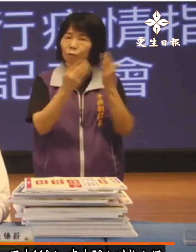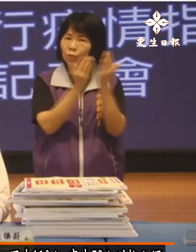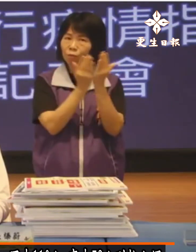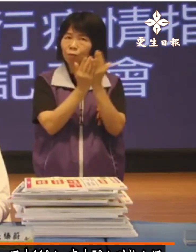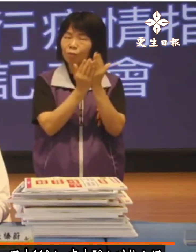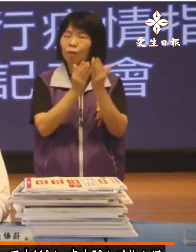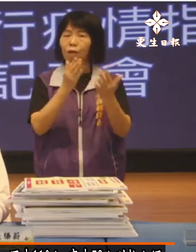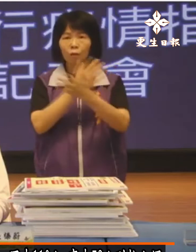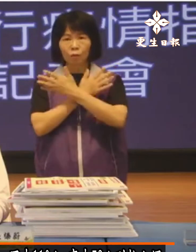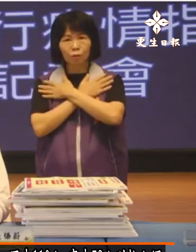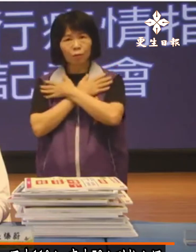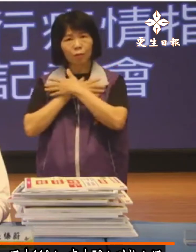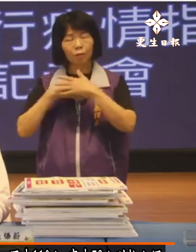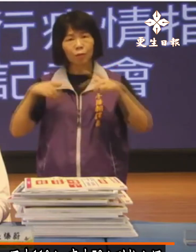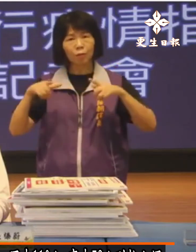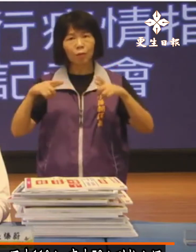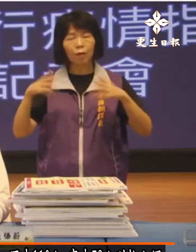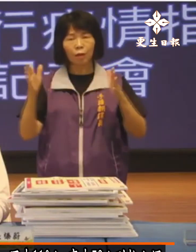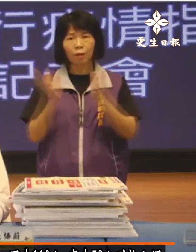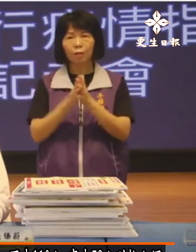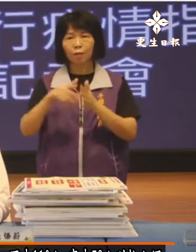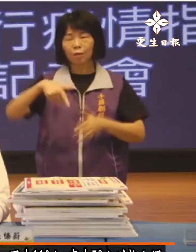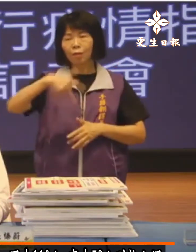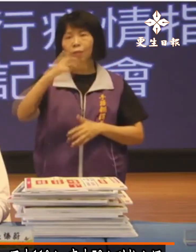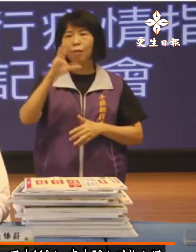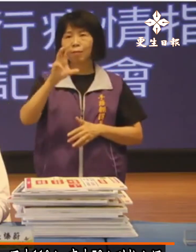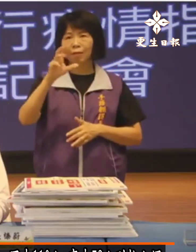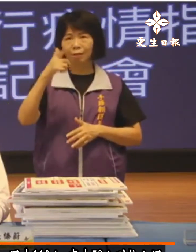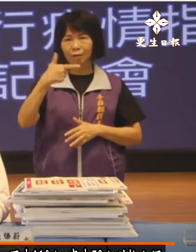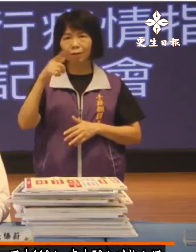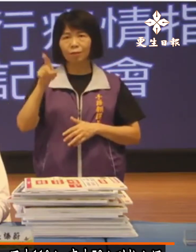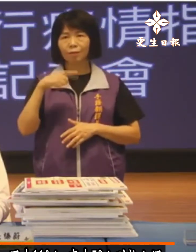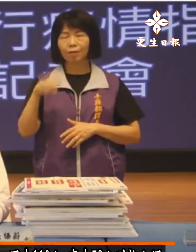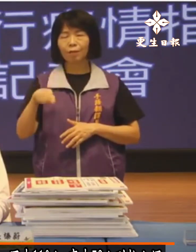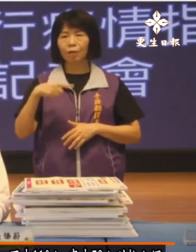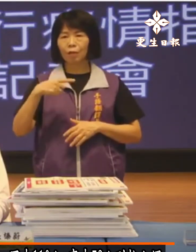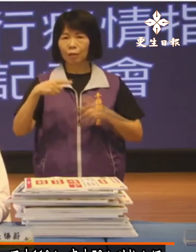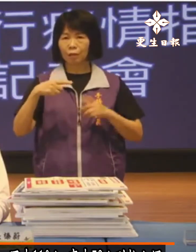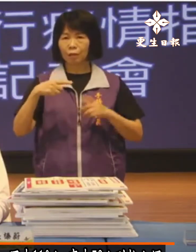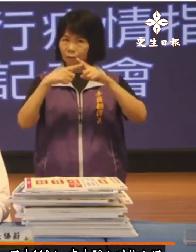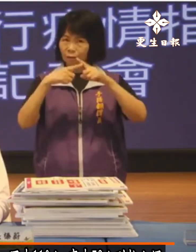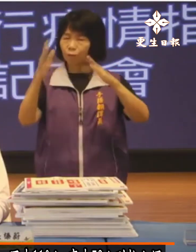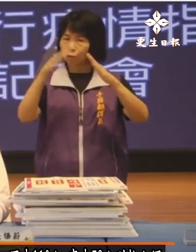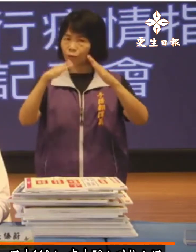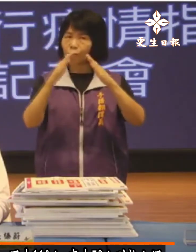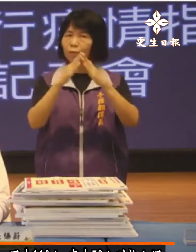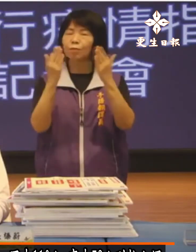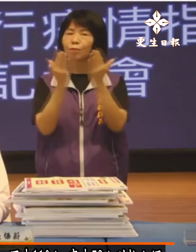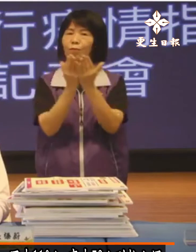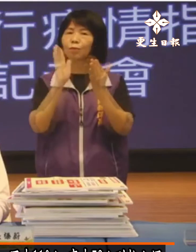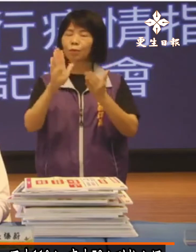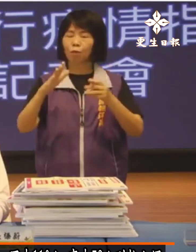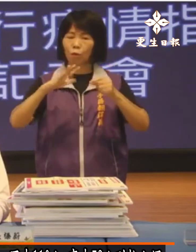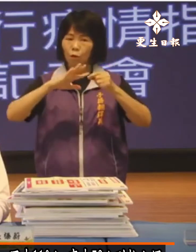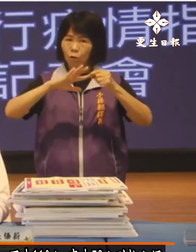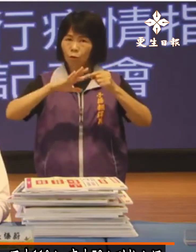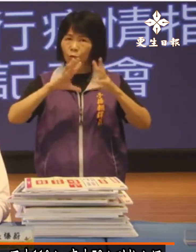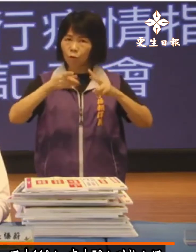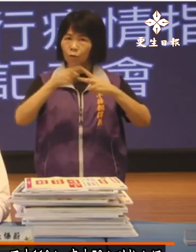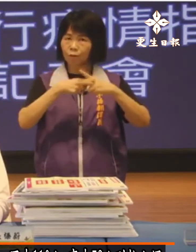幼儿园的部分有686人，有到校上课。国小的部分全县